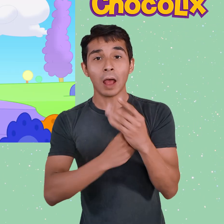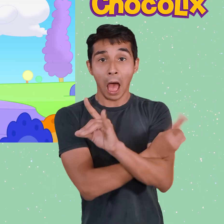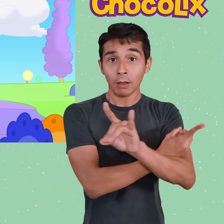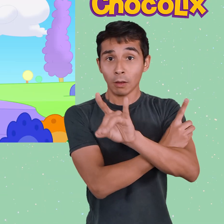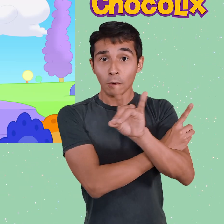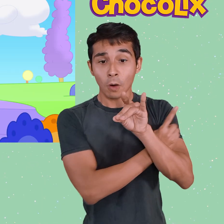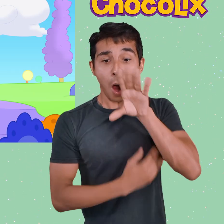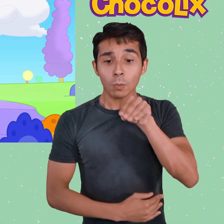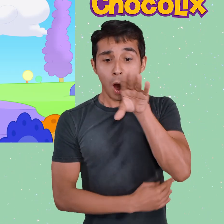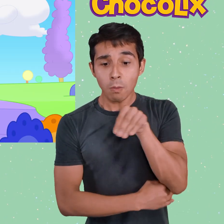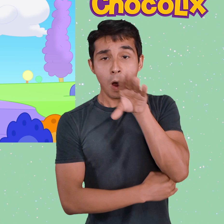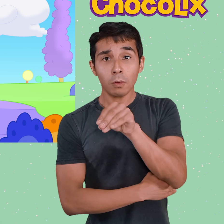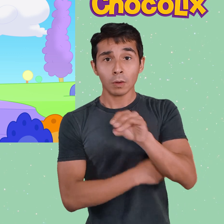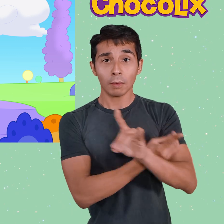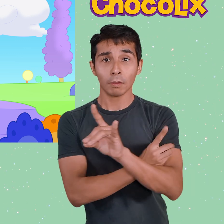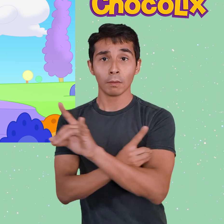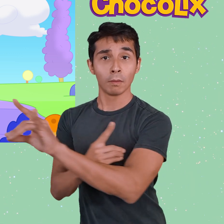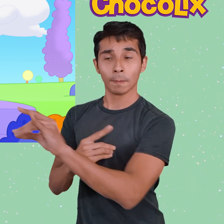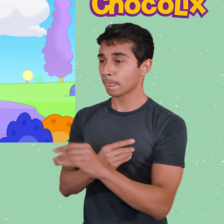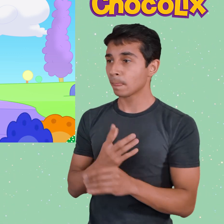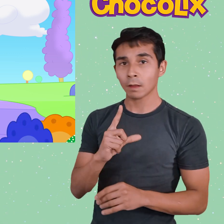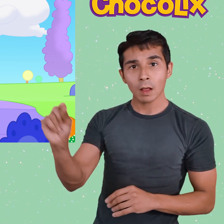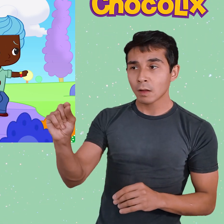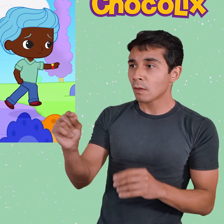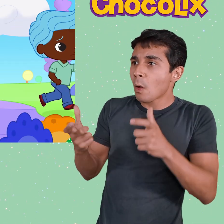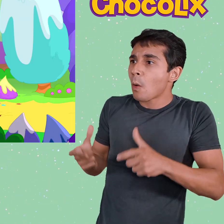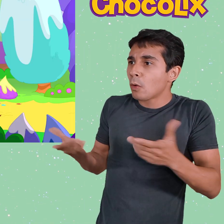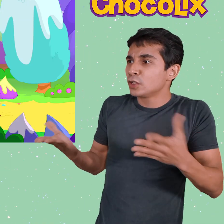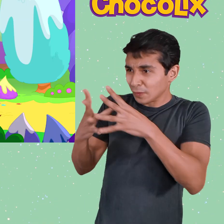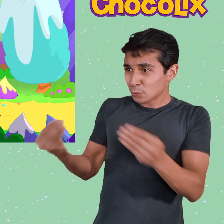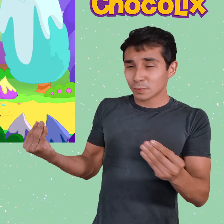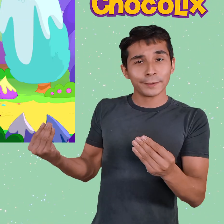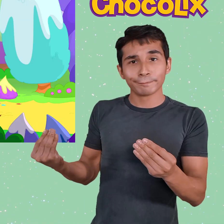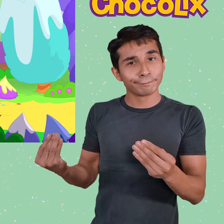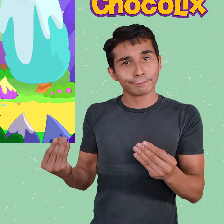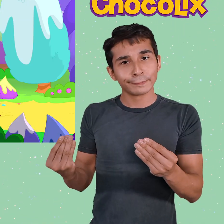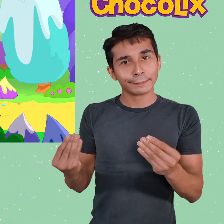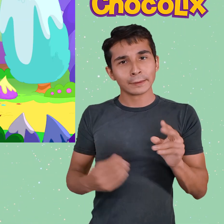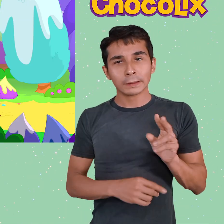Doce Cookie, onde você vai? É pra você ajudar, não pra sumir também.